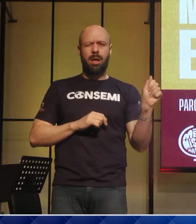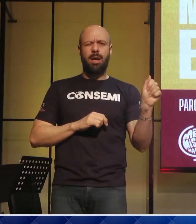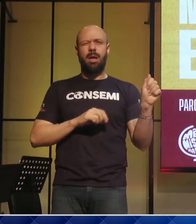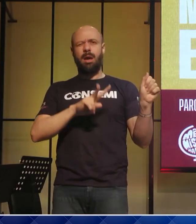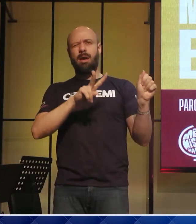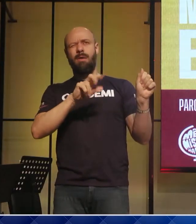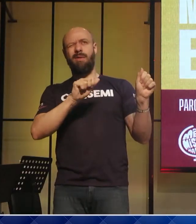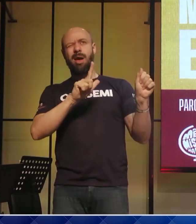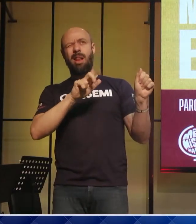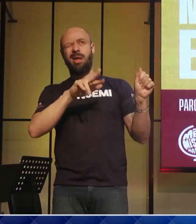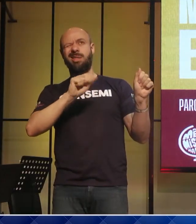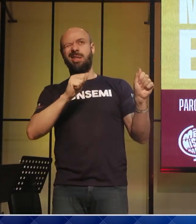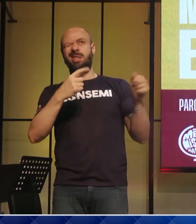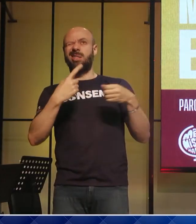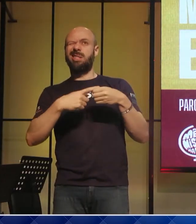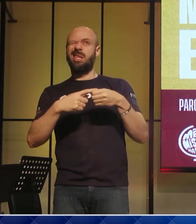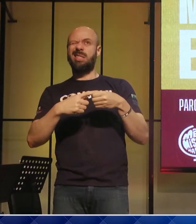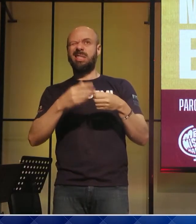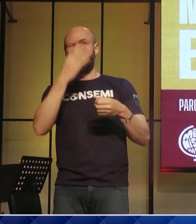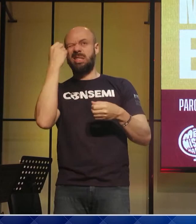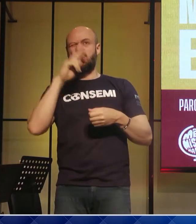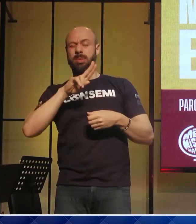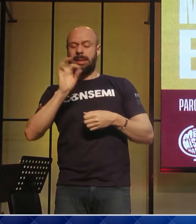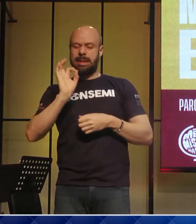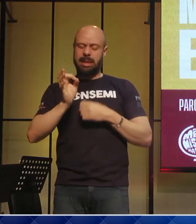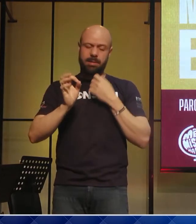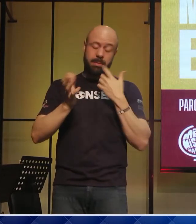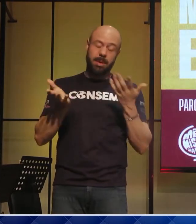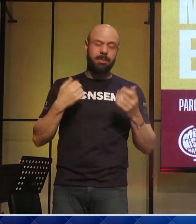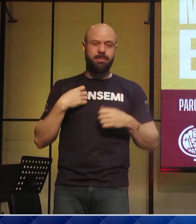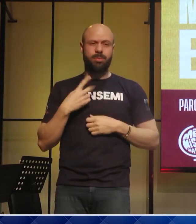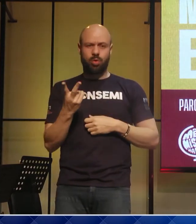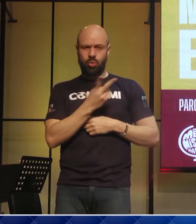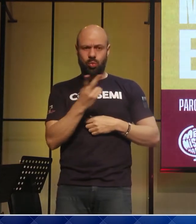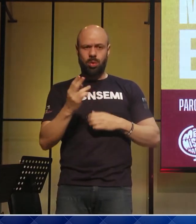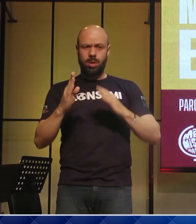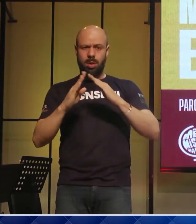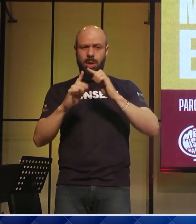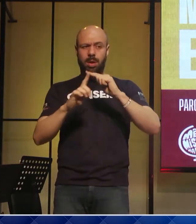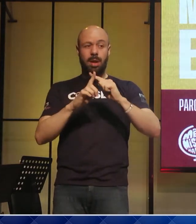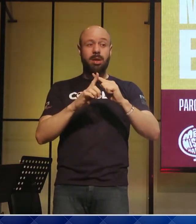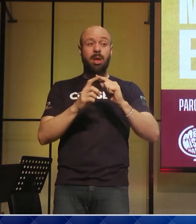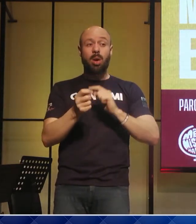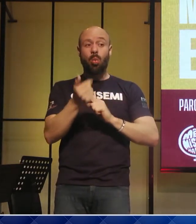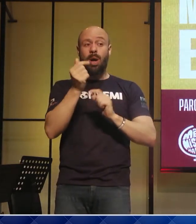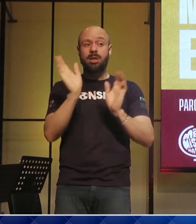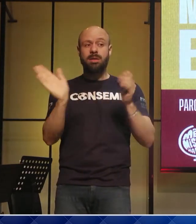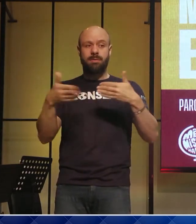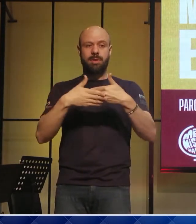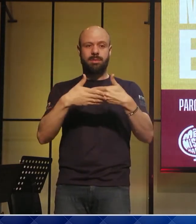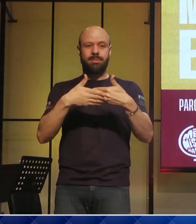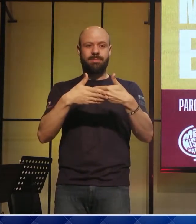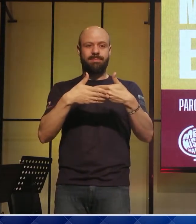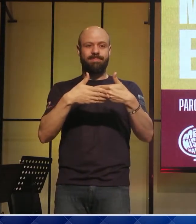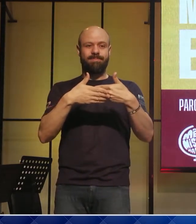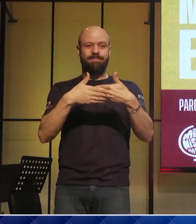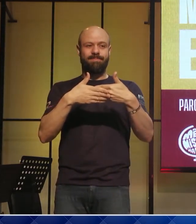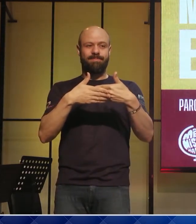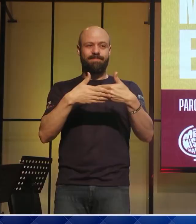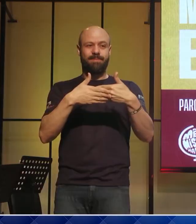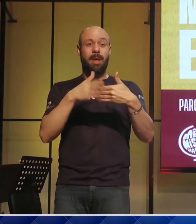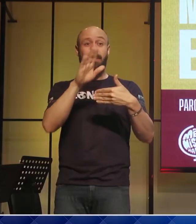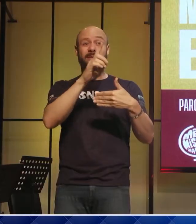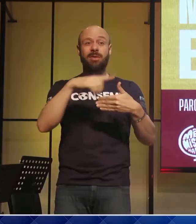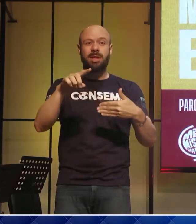esqueci o nome da cidade, mas é bem pertinho. E essa igreja, incrível que pareça, ia fechar. E vocês nos doaram